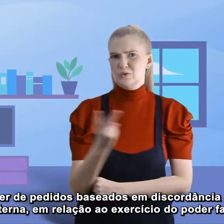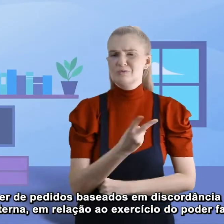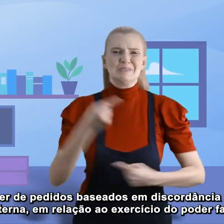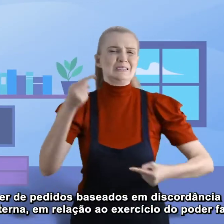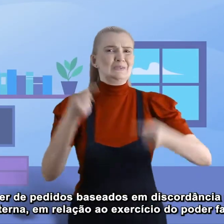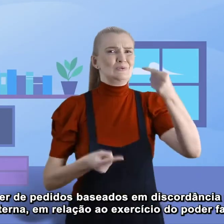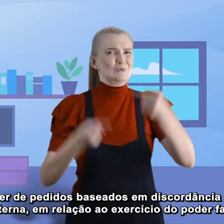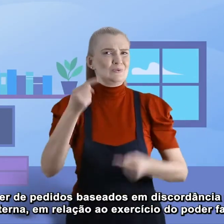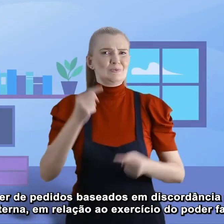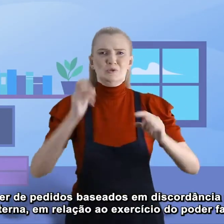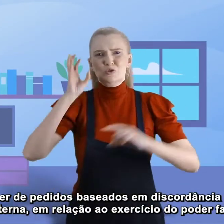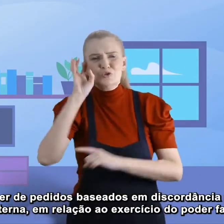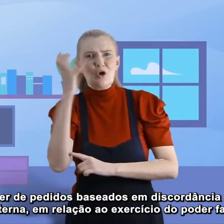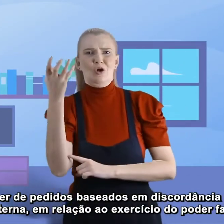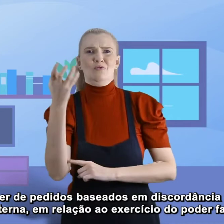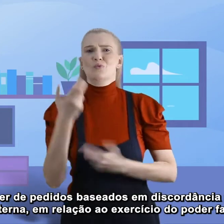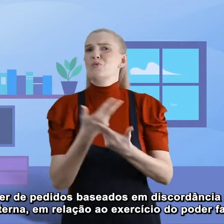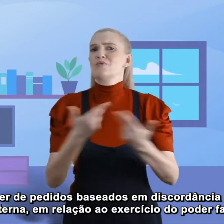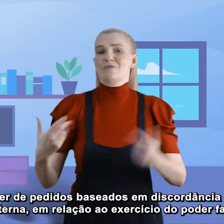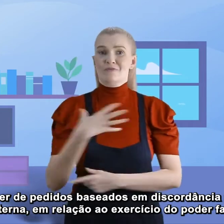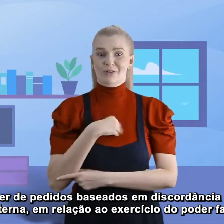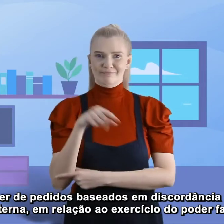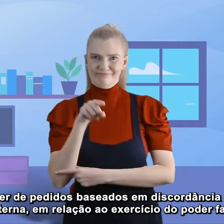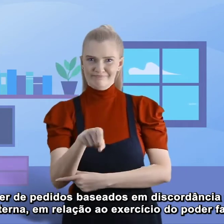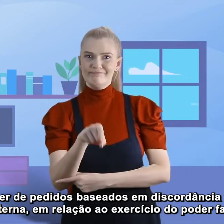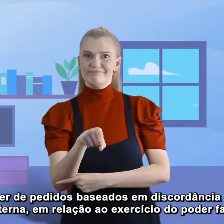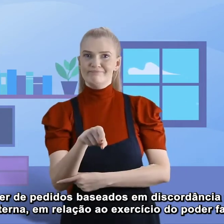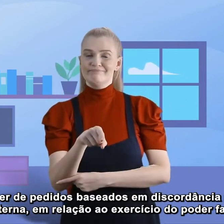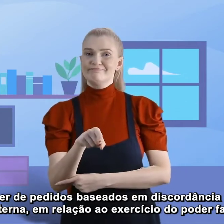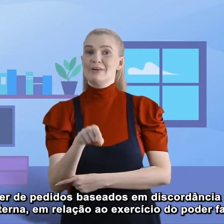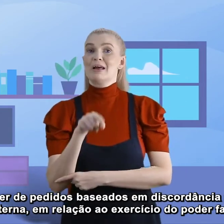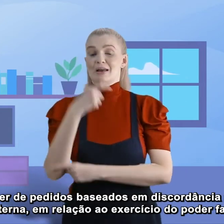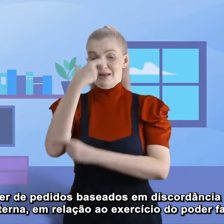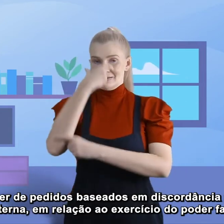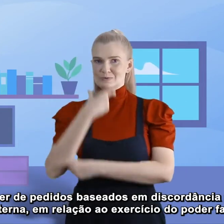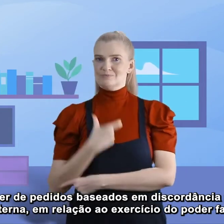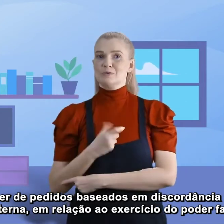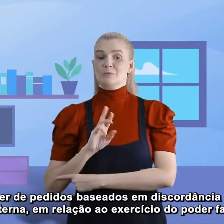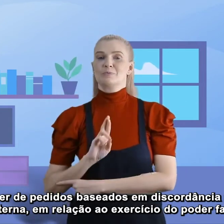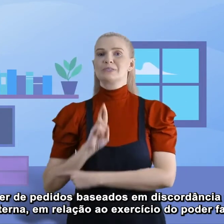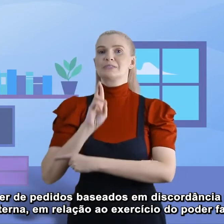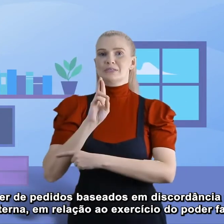discordância paterna ou materna em relação ao exercício do poder familiar.